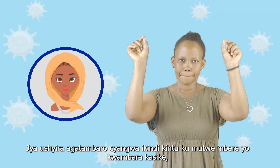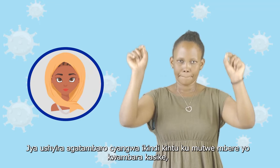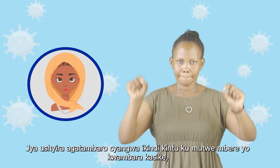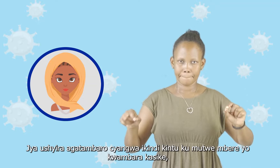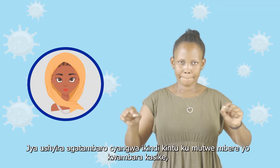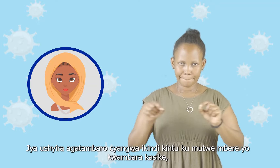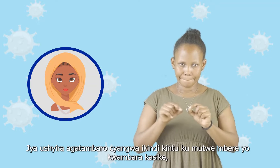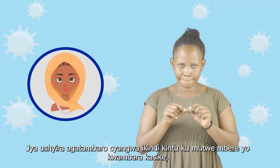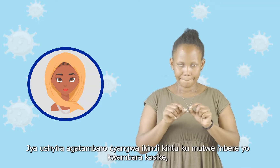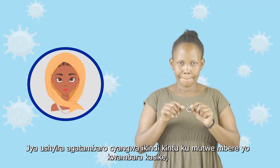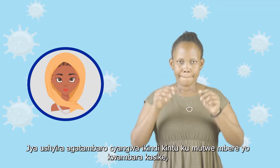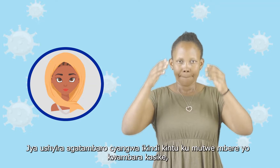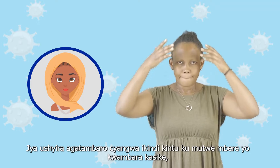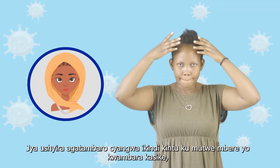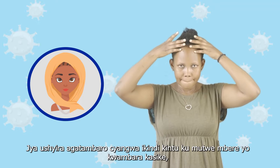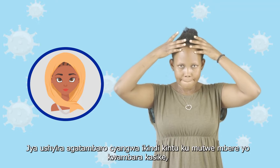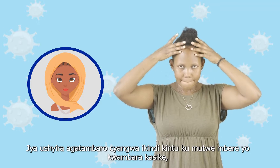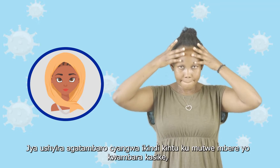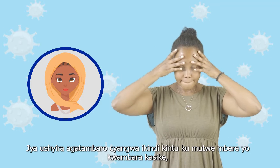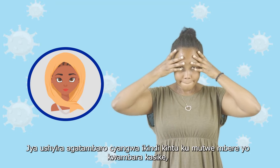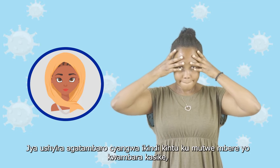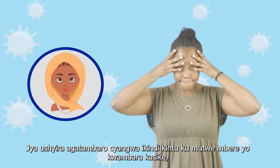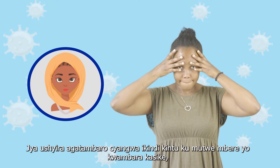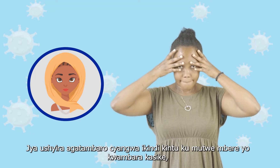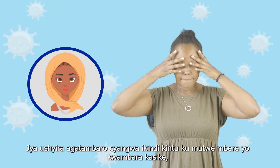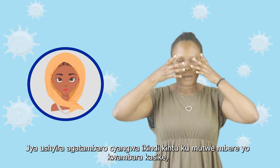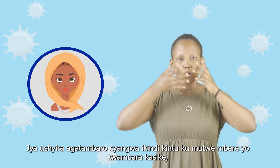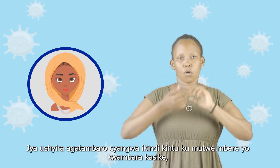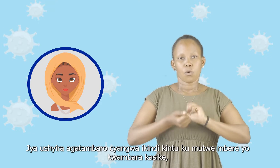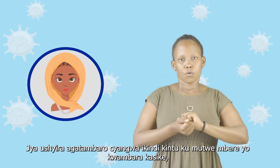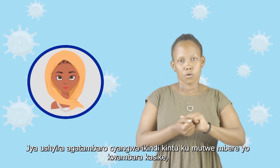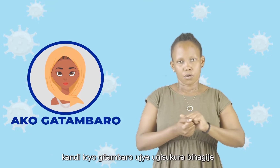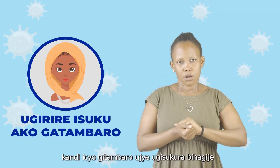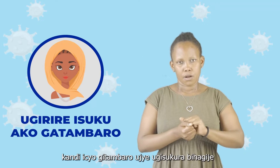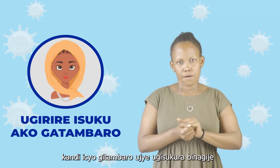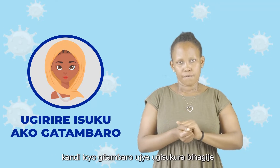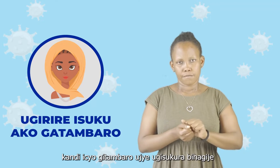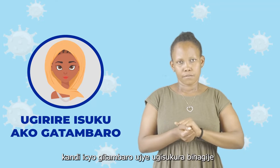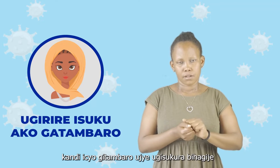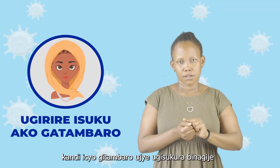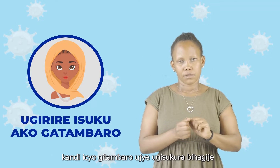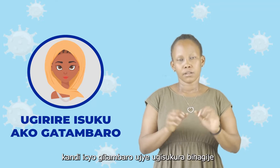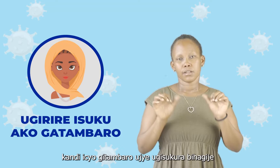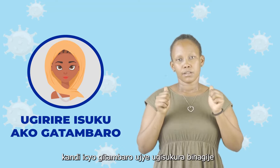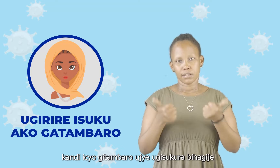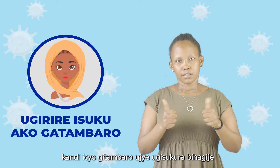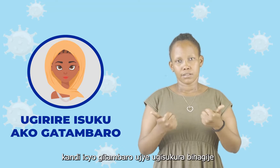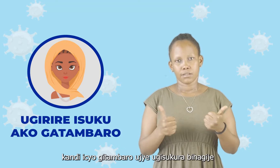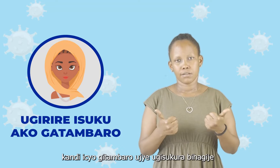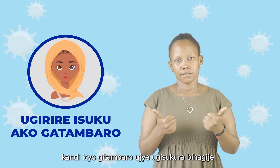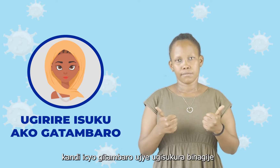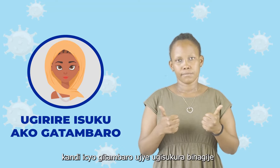Iyo ushyira agatambaro cyangwa ikindi kintu ku mutwe mbere yo kwambara kasike kandi icyo gitambaro ujye ugisukura bihagije.